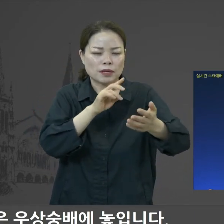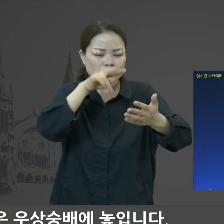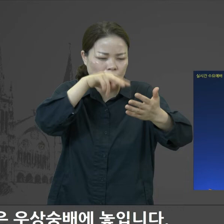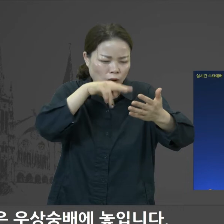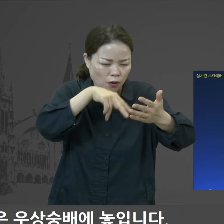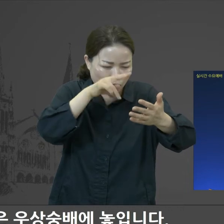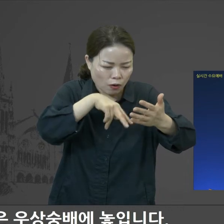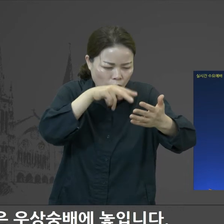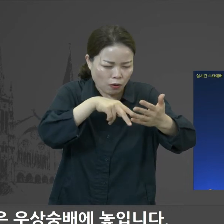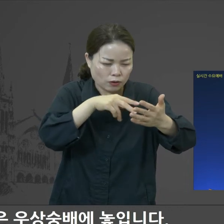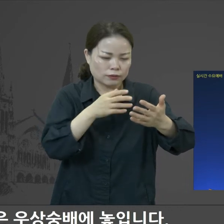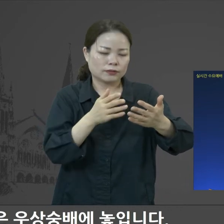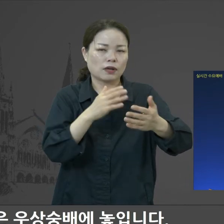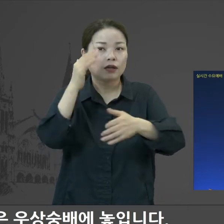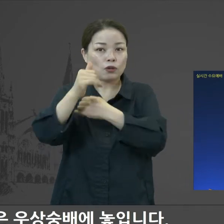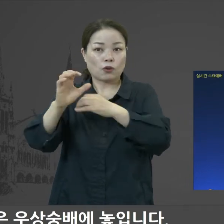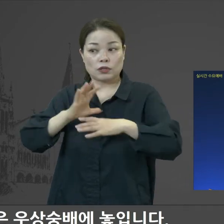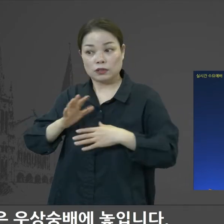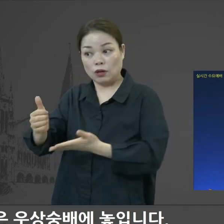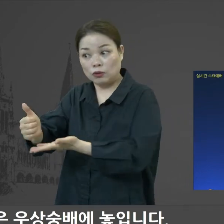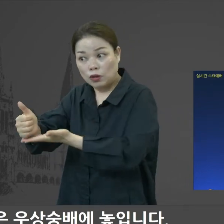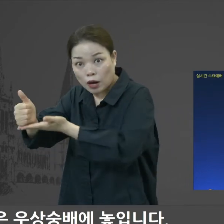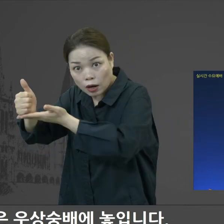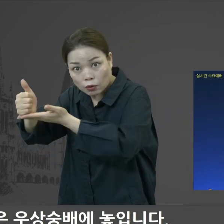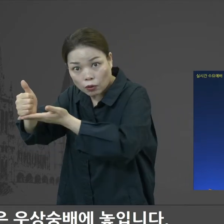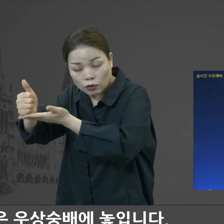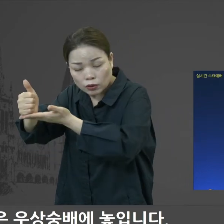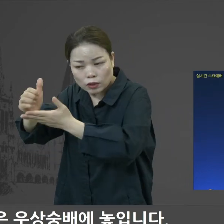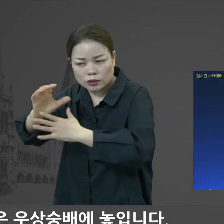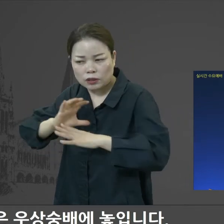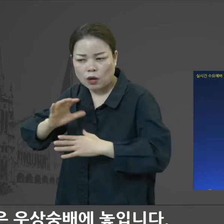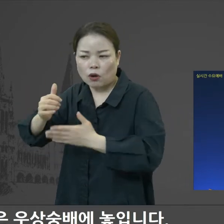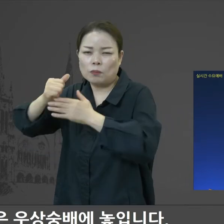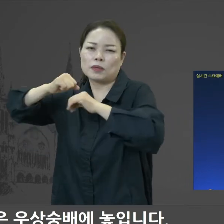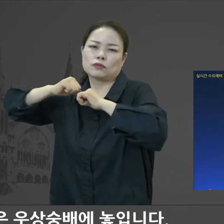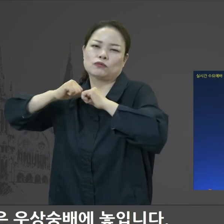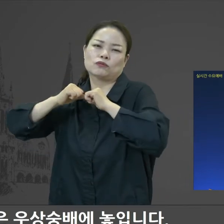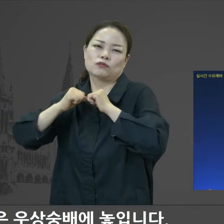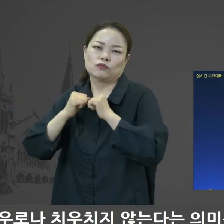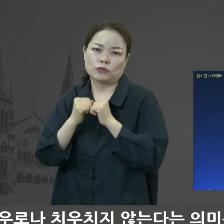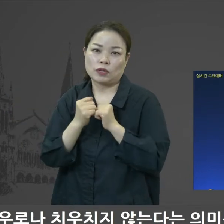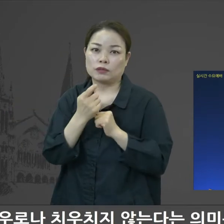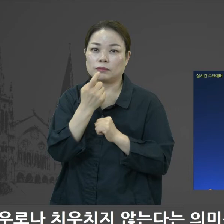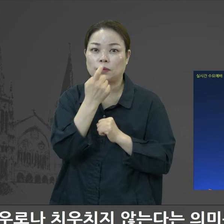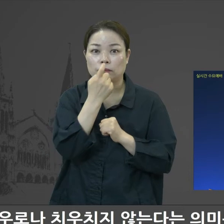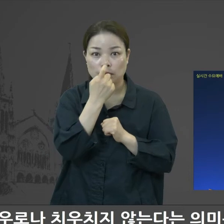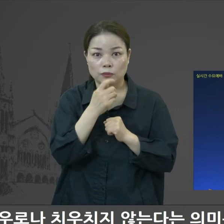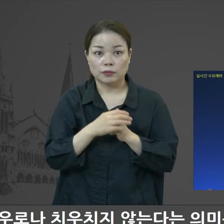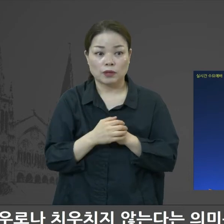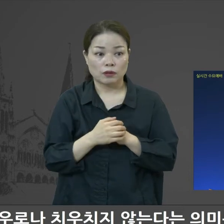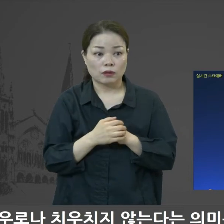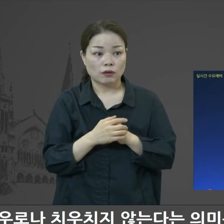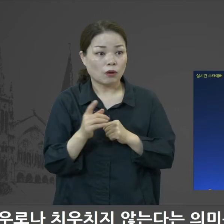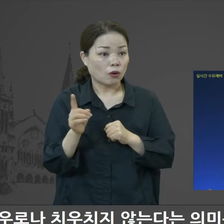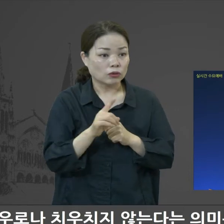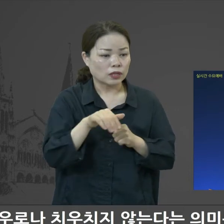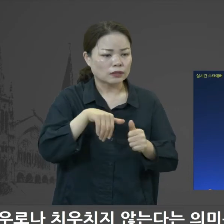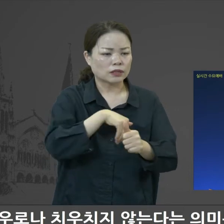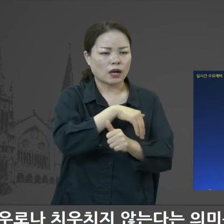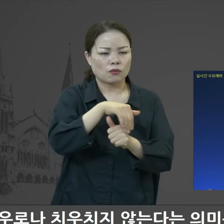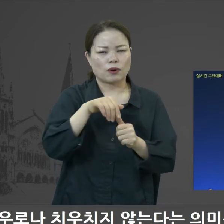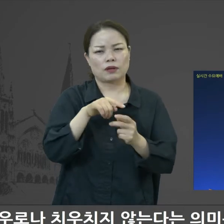읽으며 여호와를 경외하기를 배우고 경외함을 통해 순종하기를 배우면 어디에